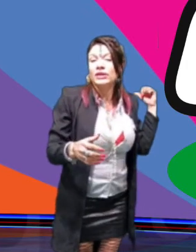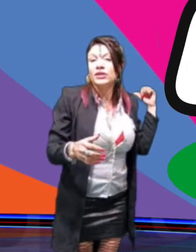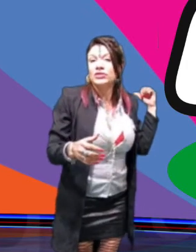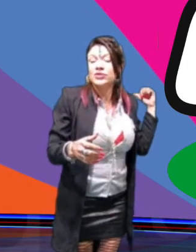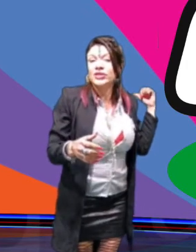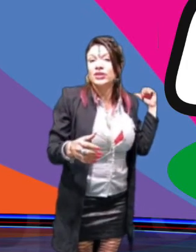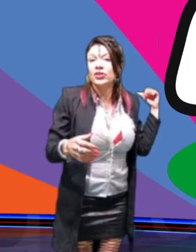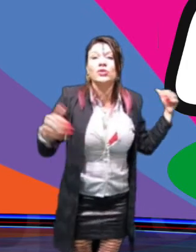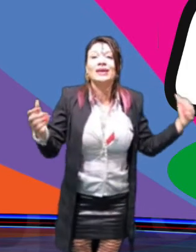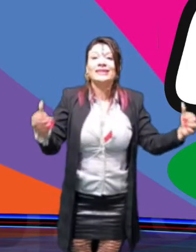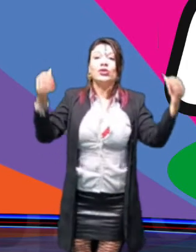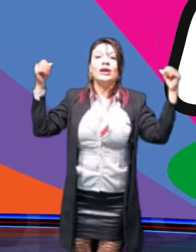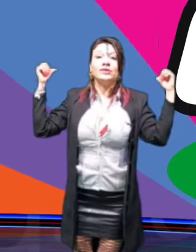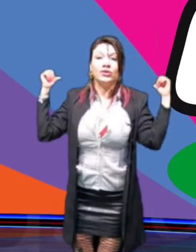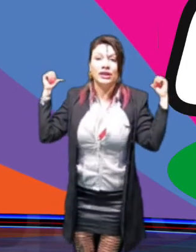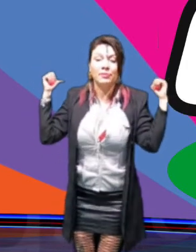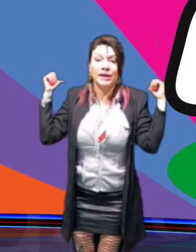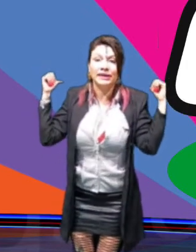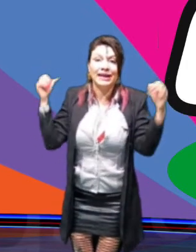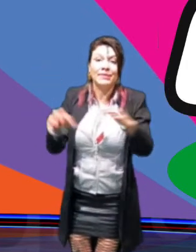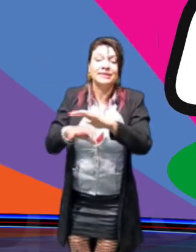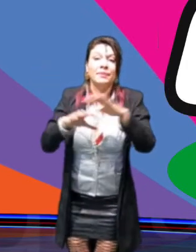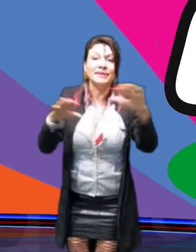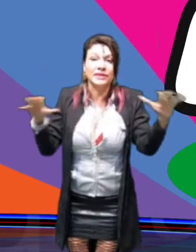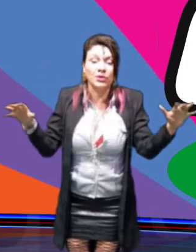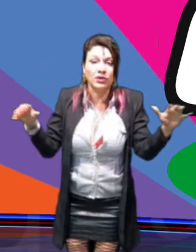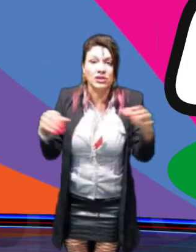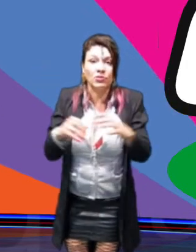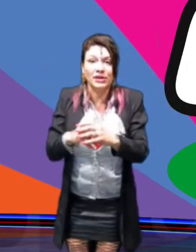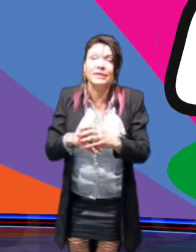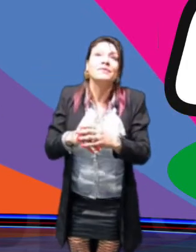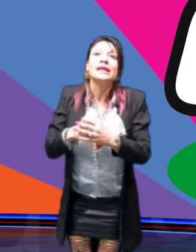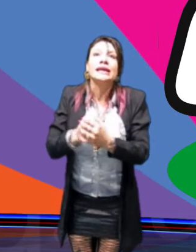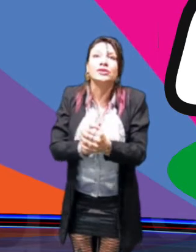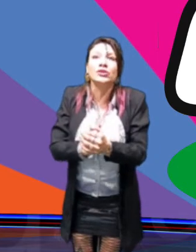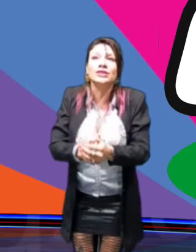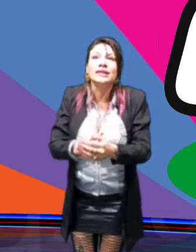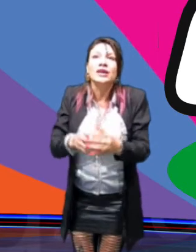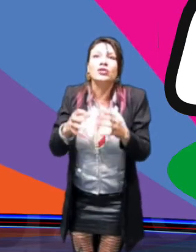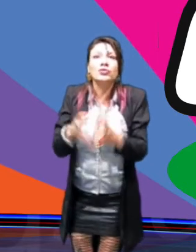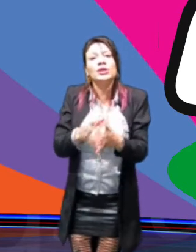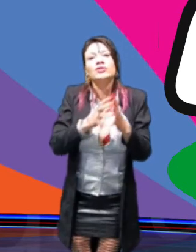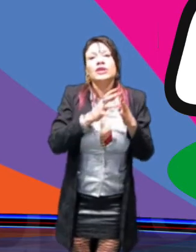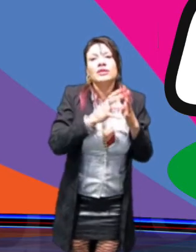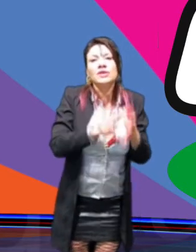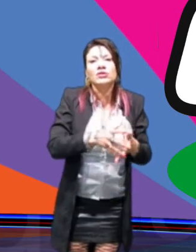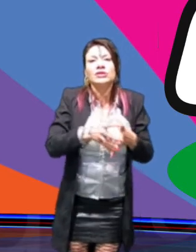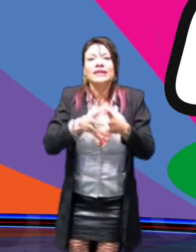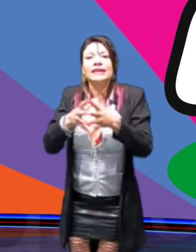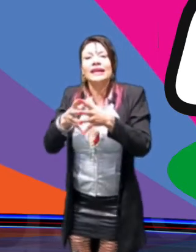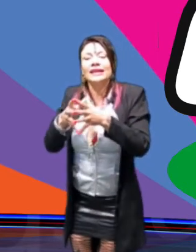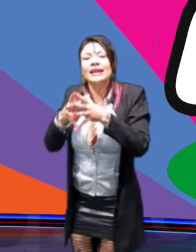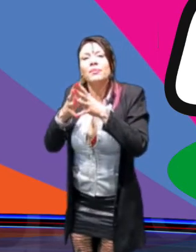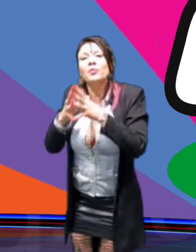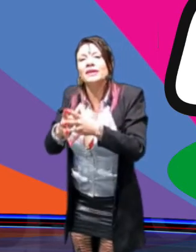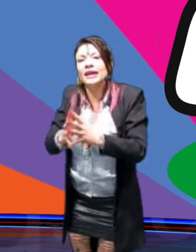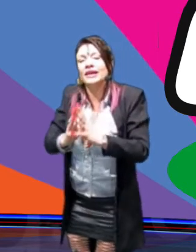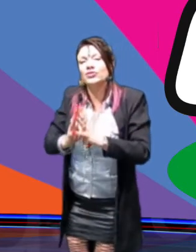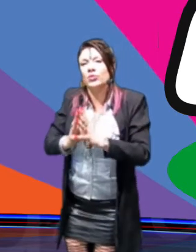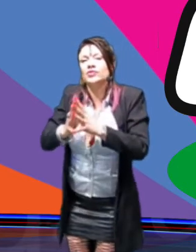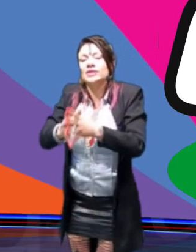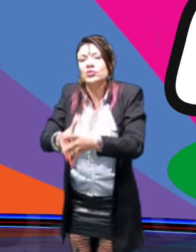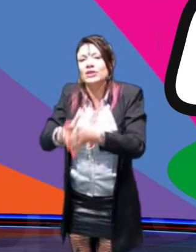los años anteriores, durante toda la historia de España. Jamás había pasado una cosa como esta. Entonces, los únicos enemigos de la propia Tierra